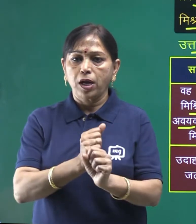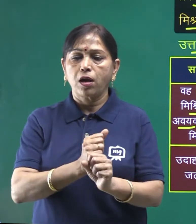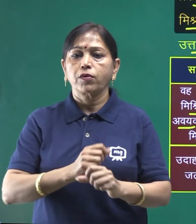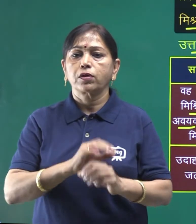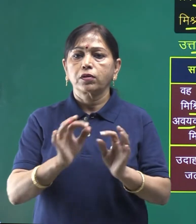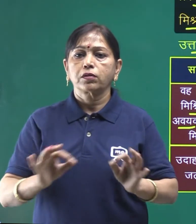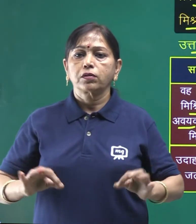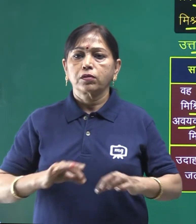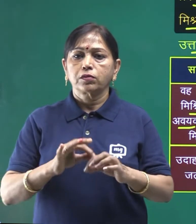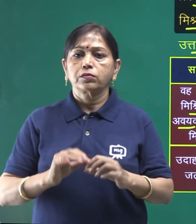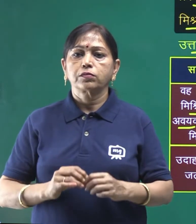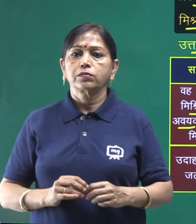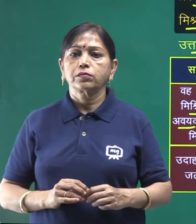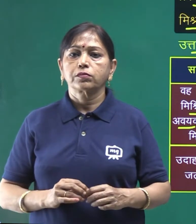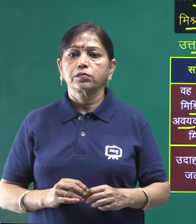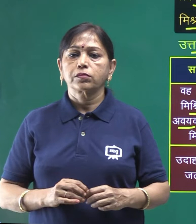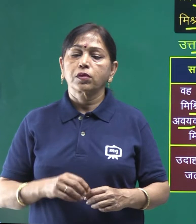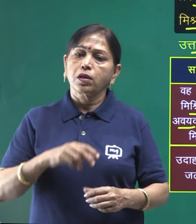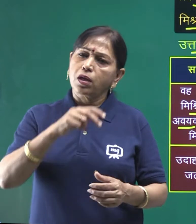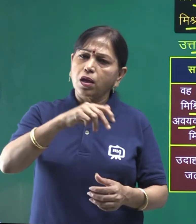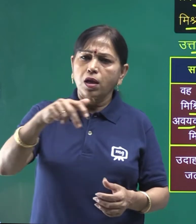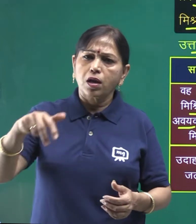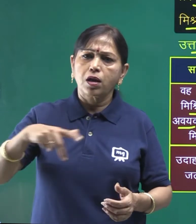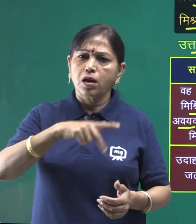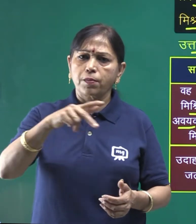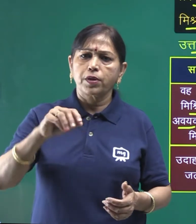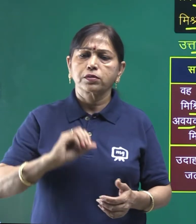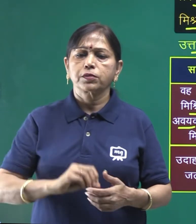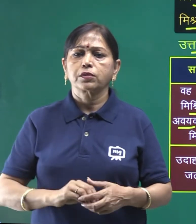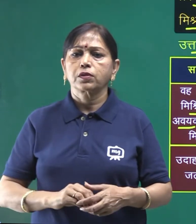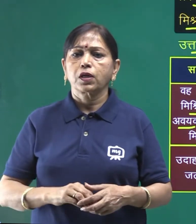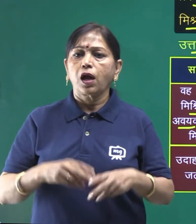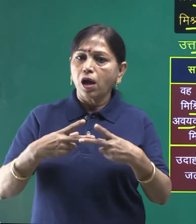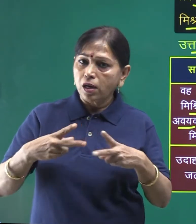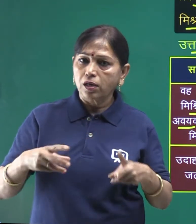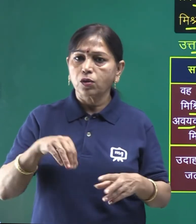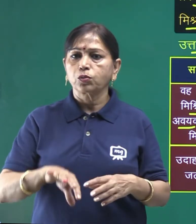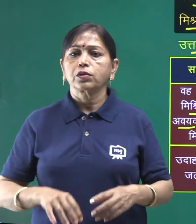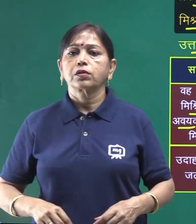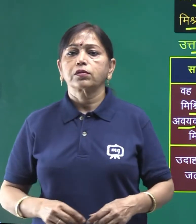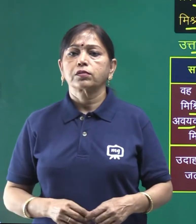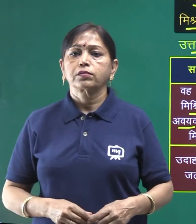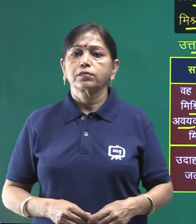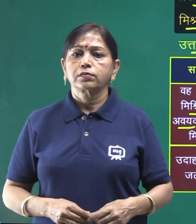बनावट हर स्थान पर अलग अलग होती है।